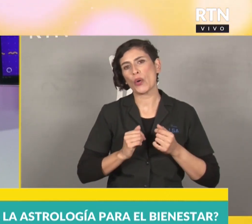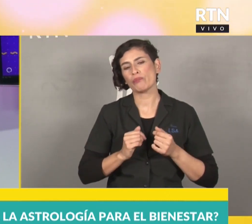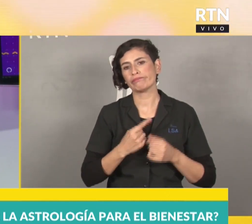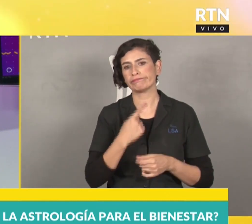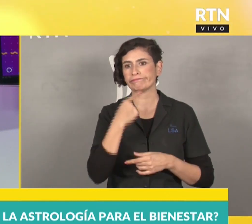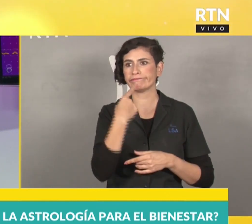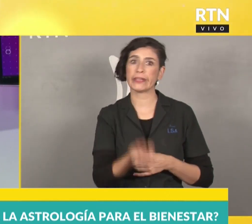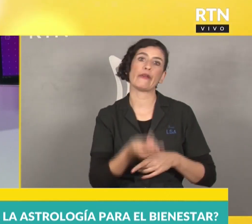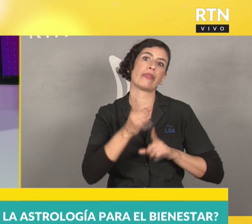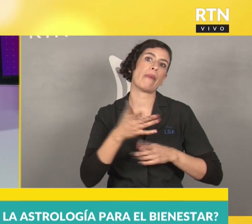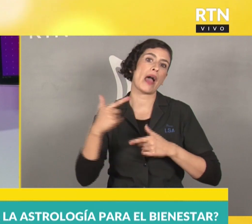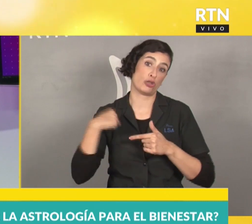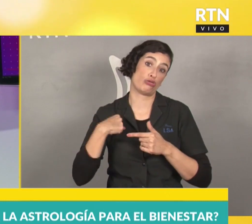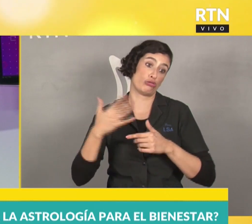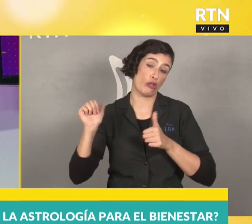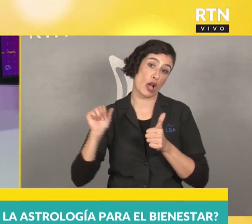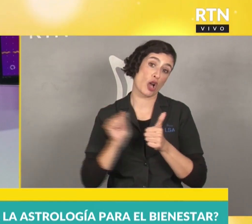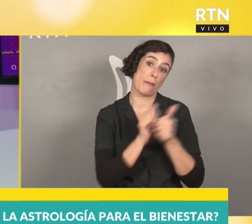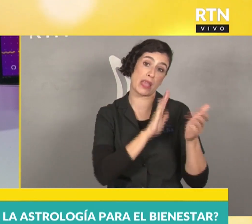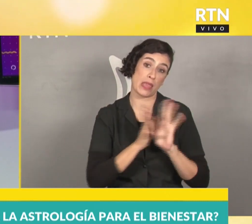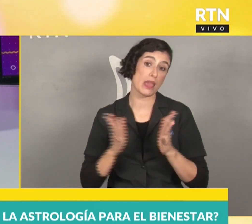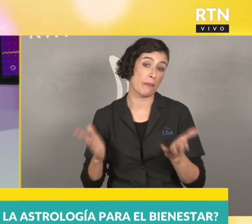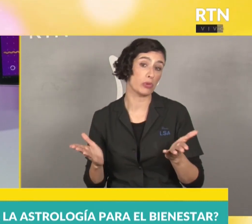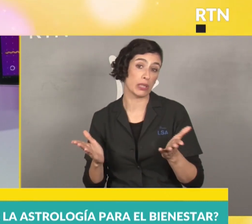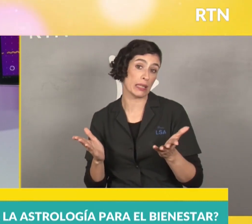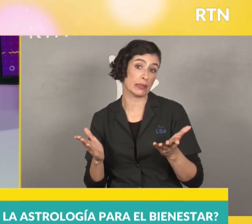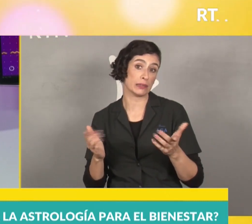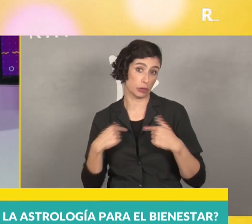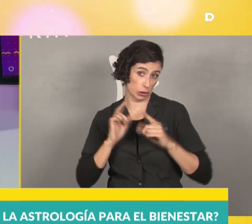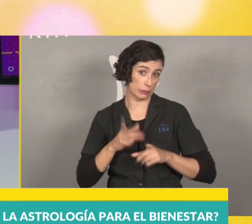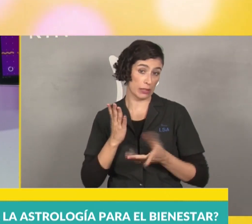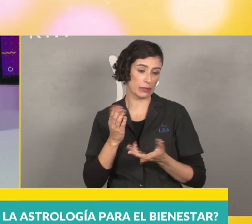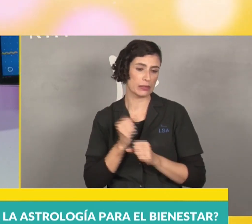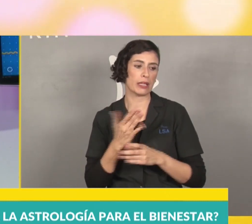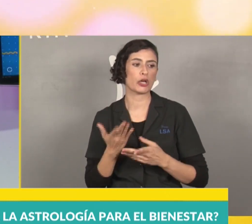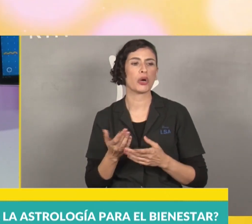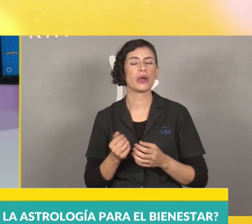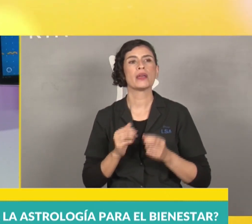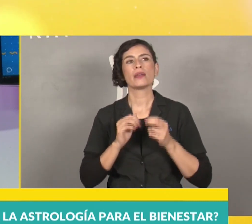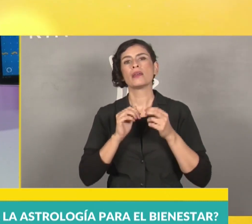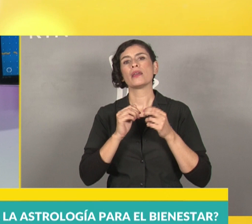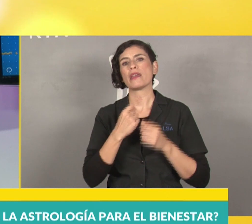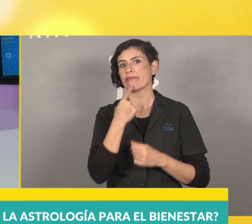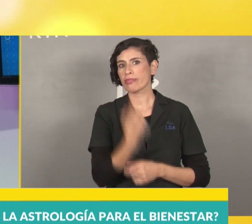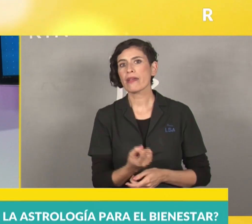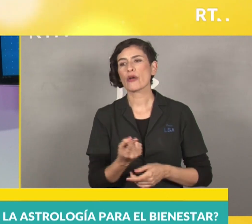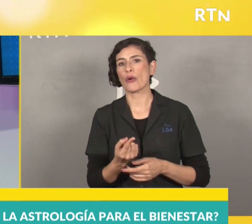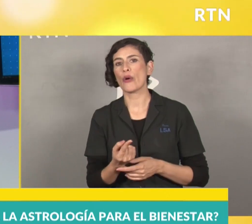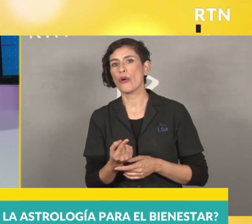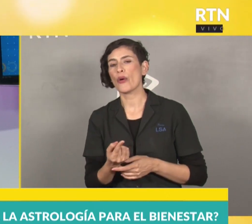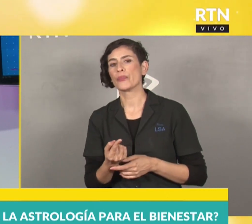como acompañante terapéutica. Muy bien. Y tendría que realmente hablar de la